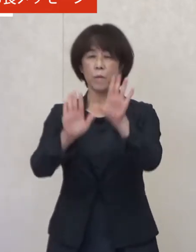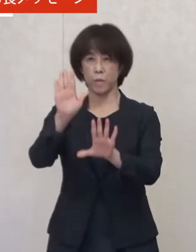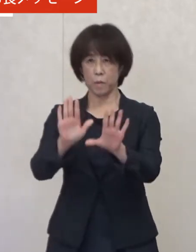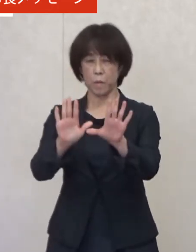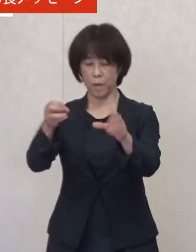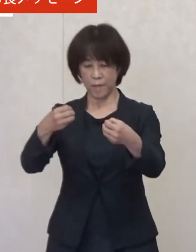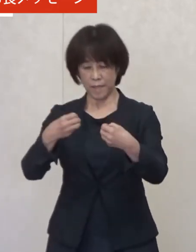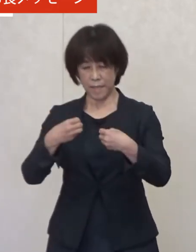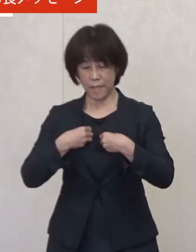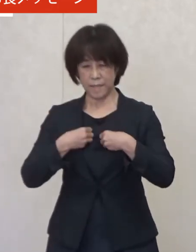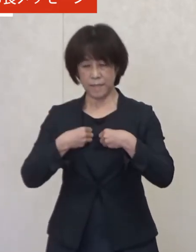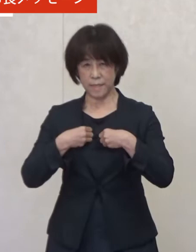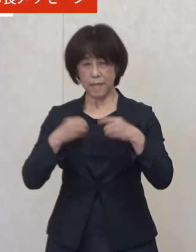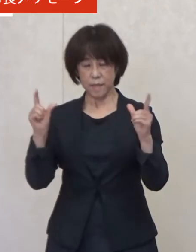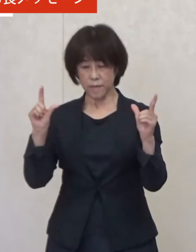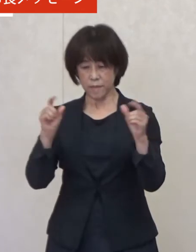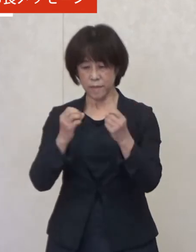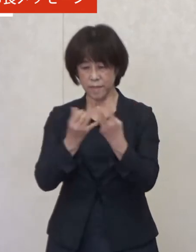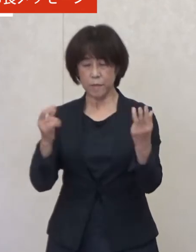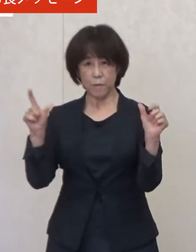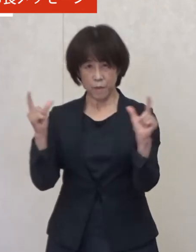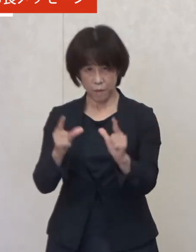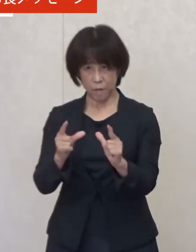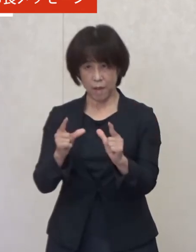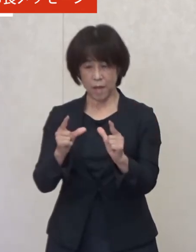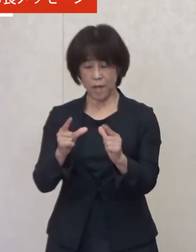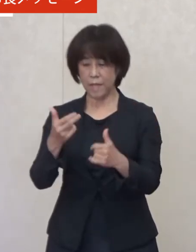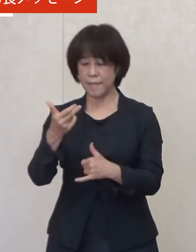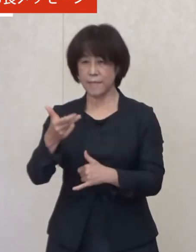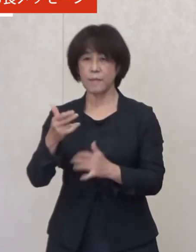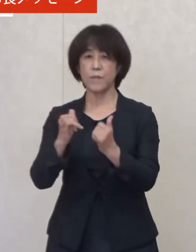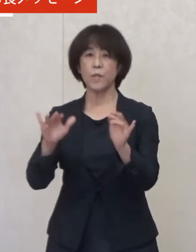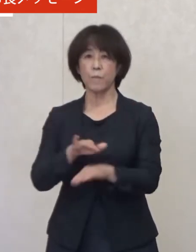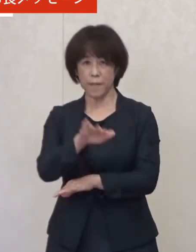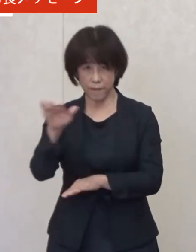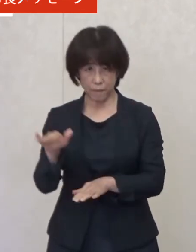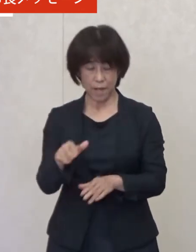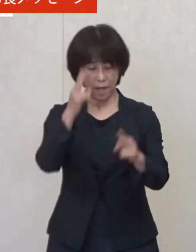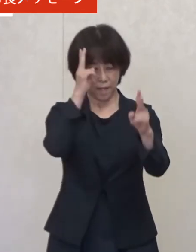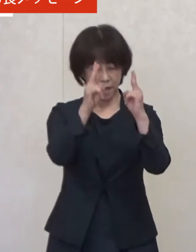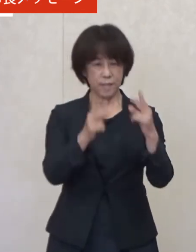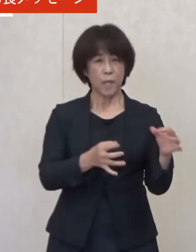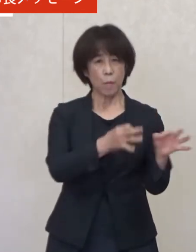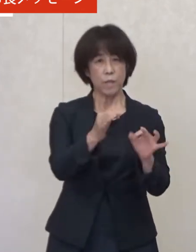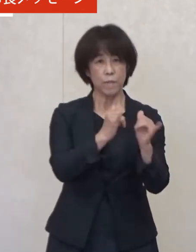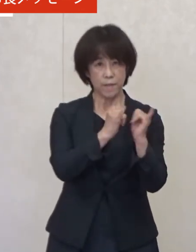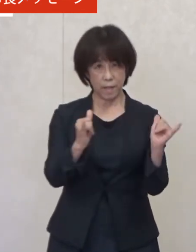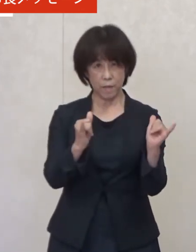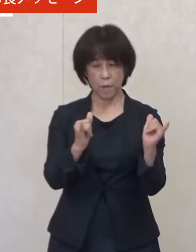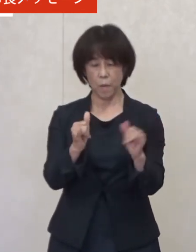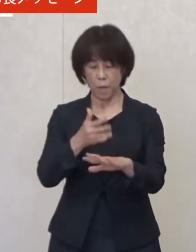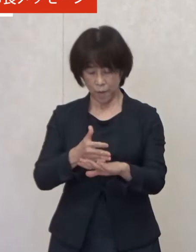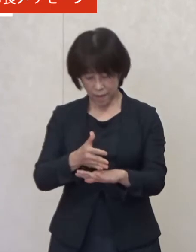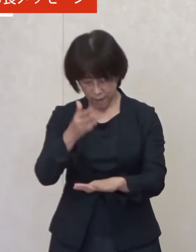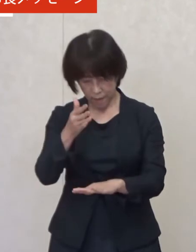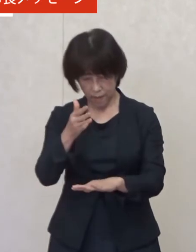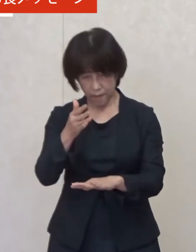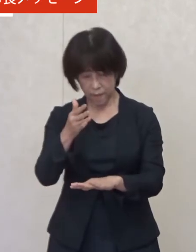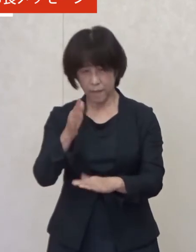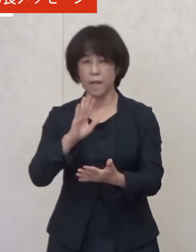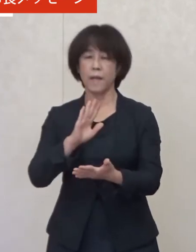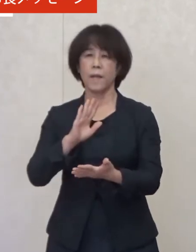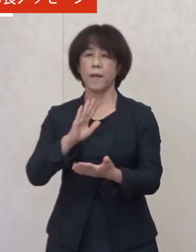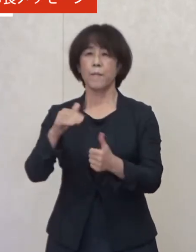は市民や事業者の皆様が感染対策をしっかりとっていただいたことが大きな要因の一つ